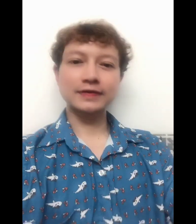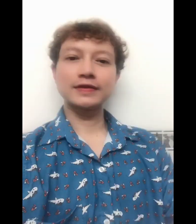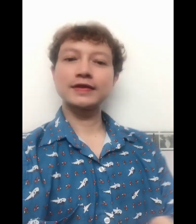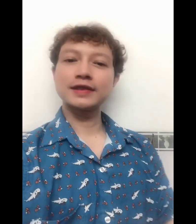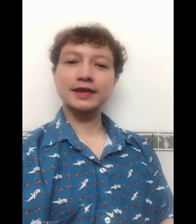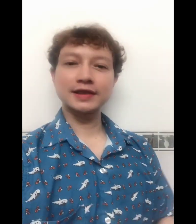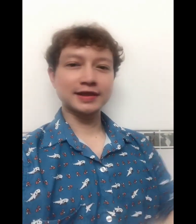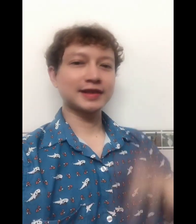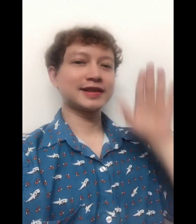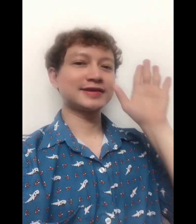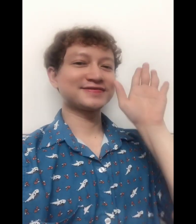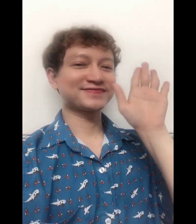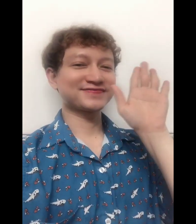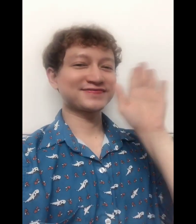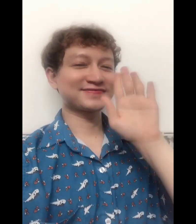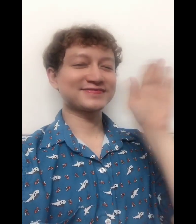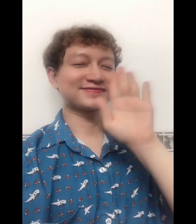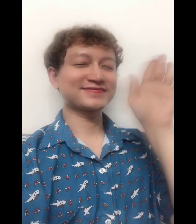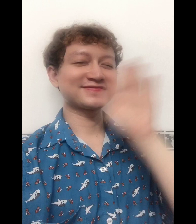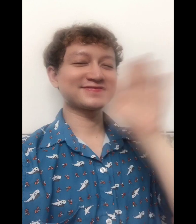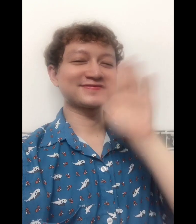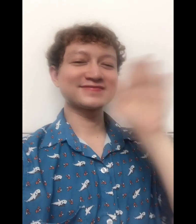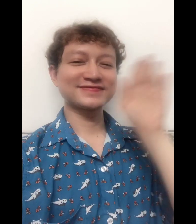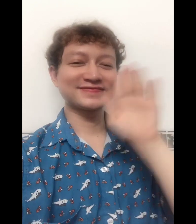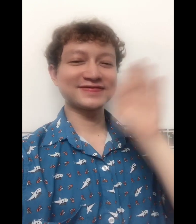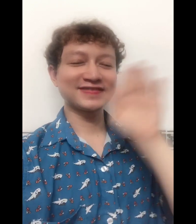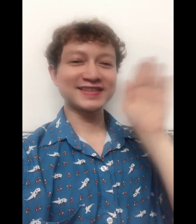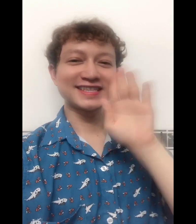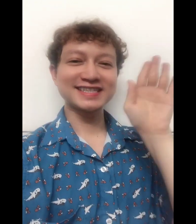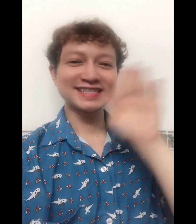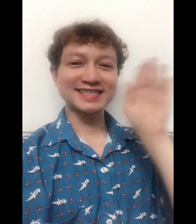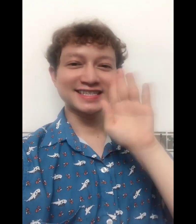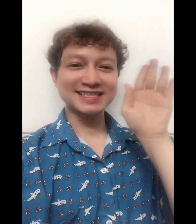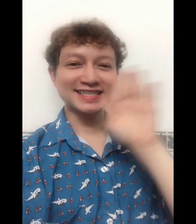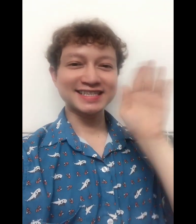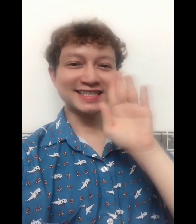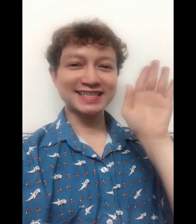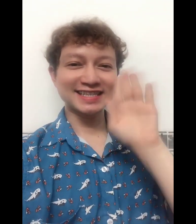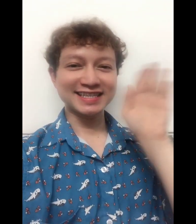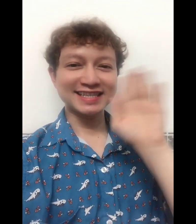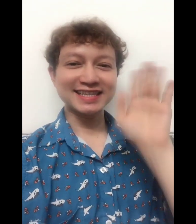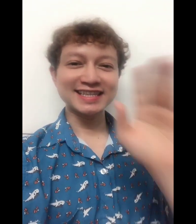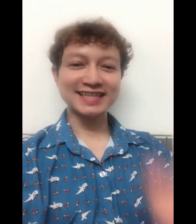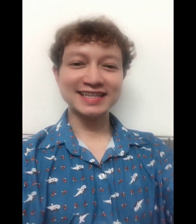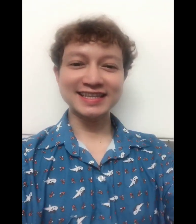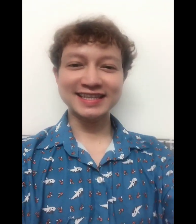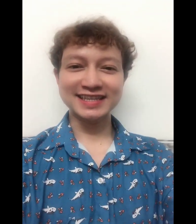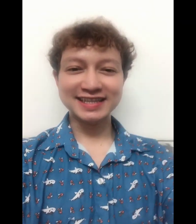Các bạn cứ kiên trì thì sẽ tập được nha. Còn bây giờ thì chào tạm biệt các bạn.